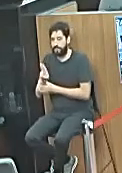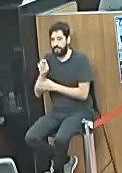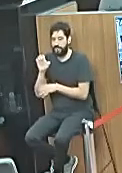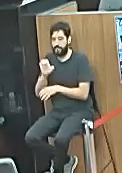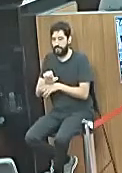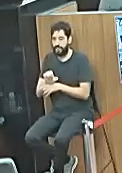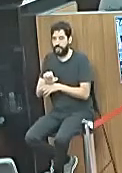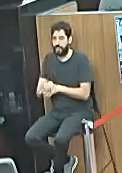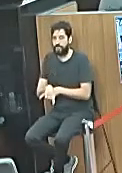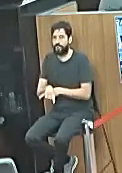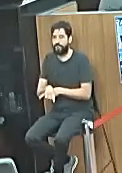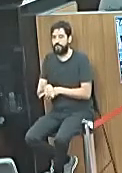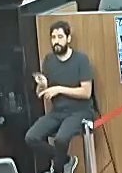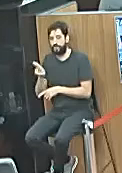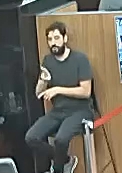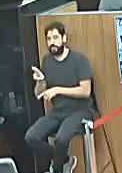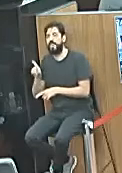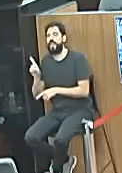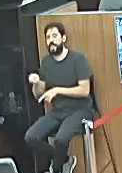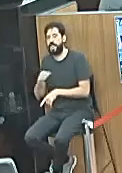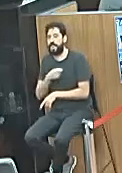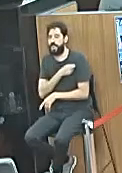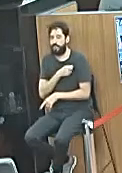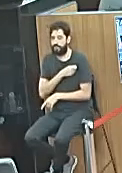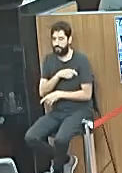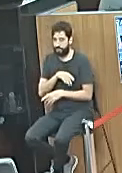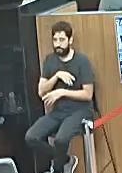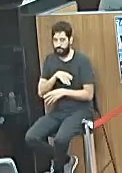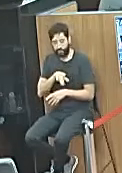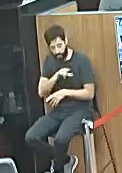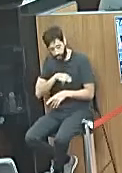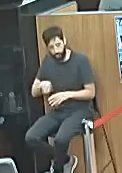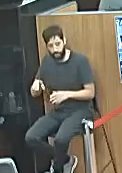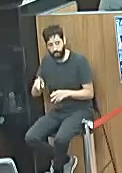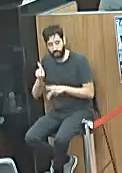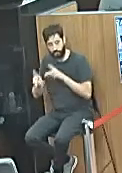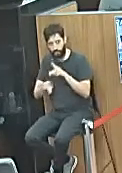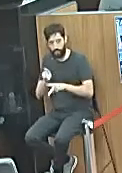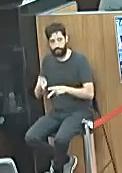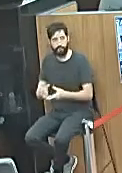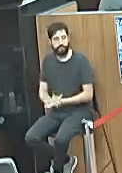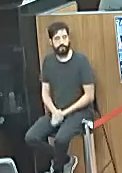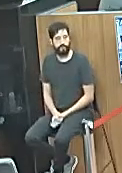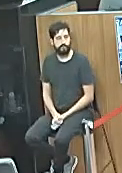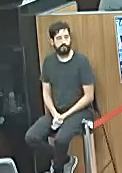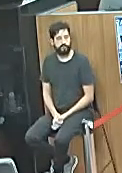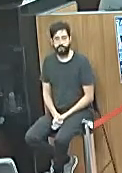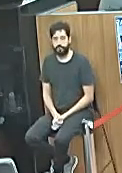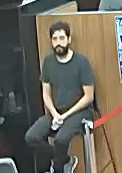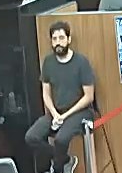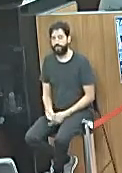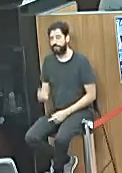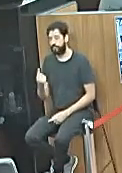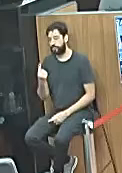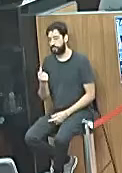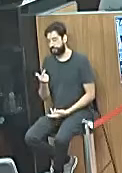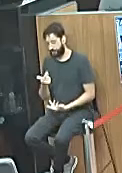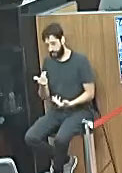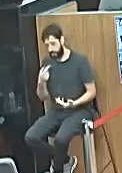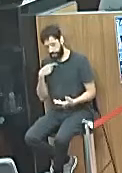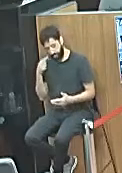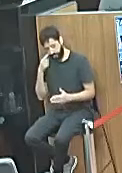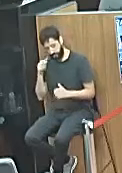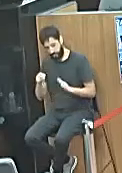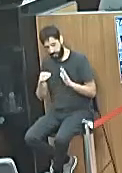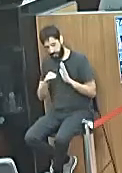a universidade que na verdade é dos estudantes é do cidadão né é uma das coisas que nós vimos na programação